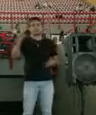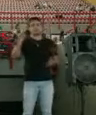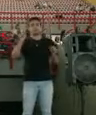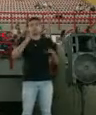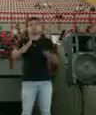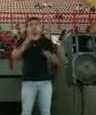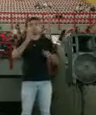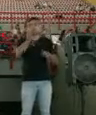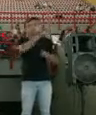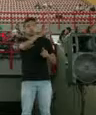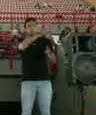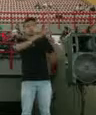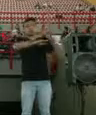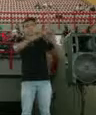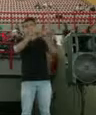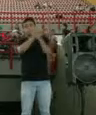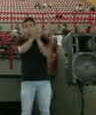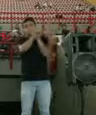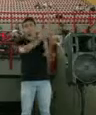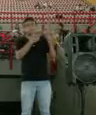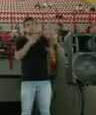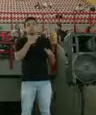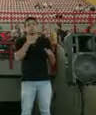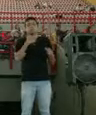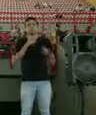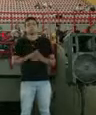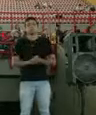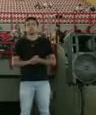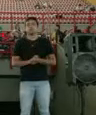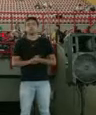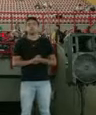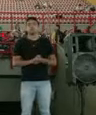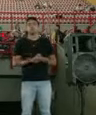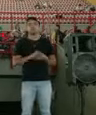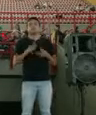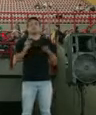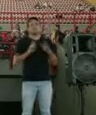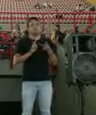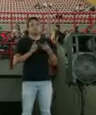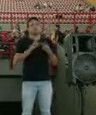diurético, mas os outros atletas não podem. Lázaro, o que é